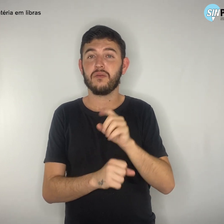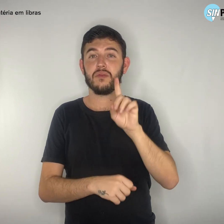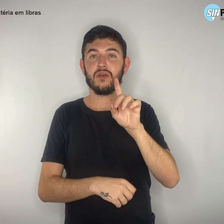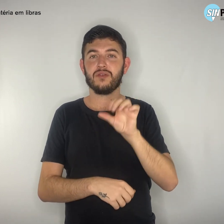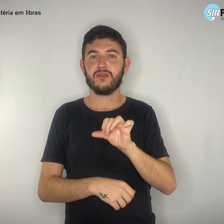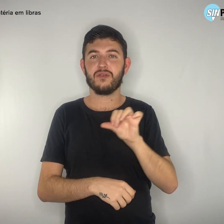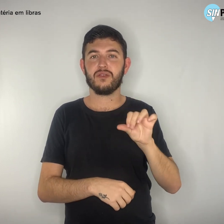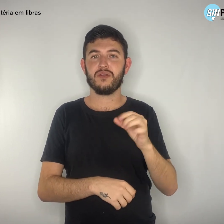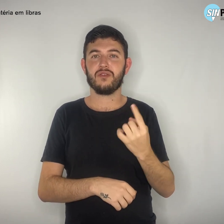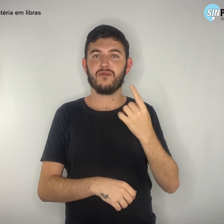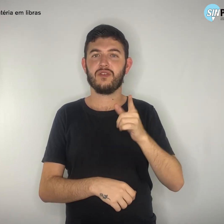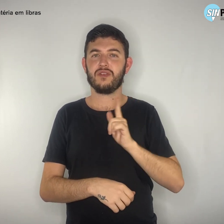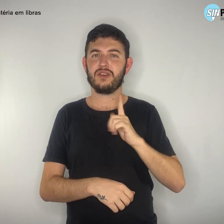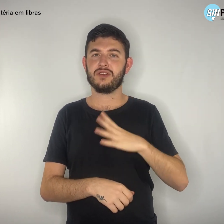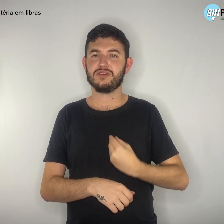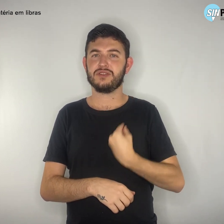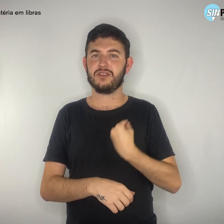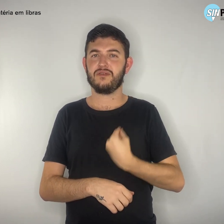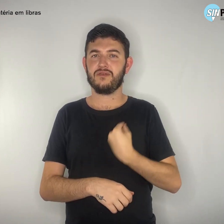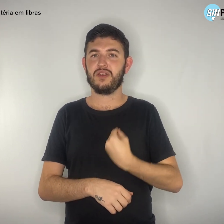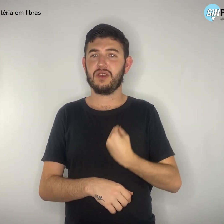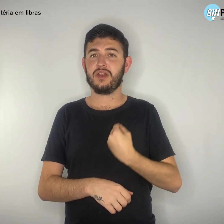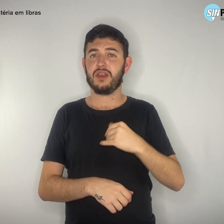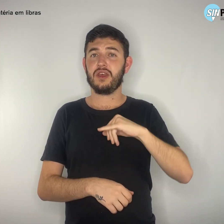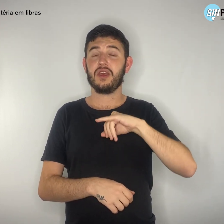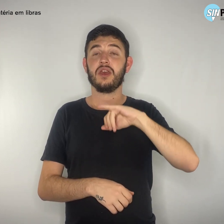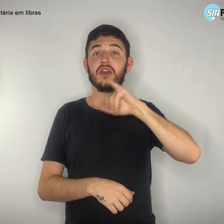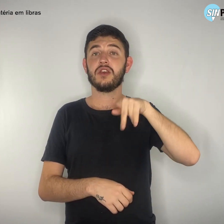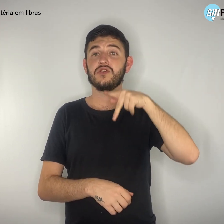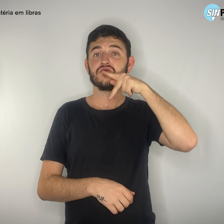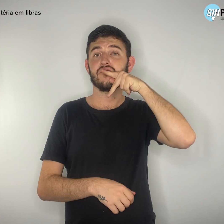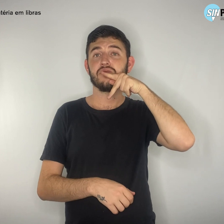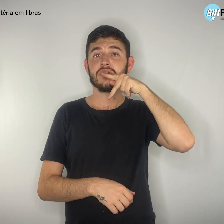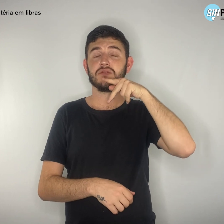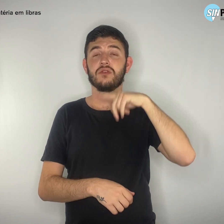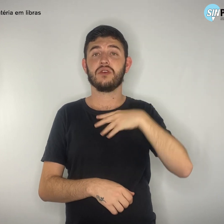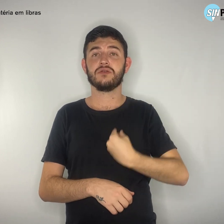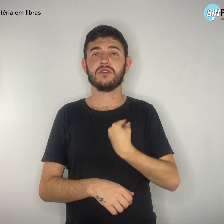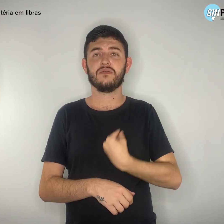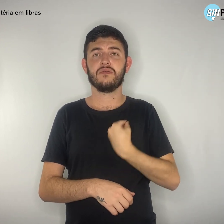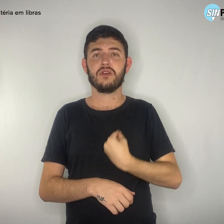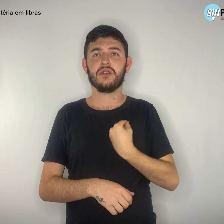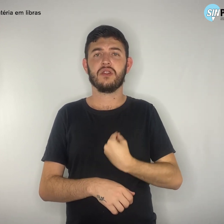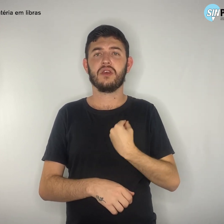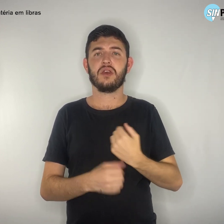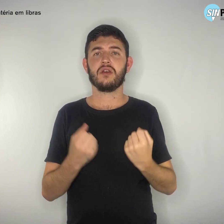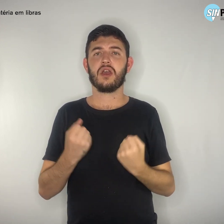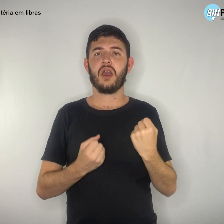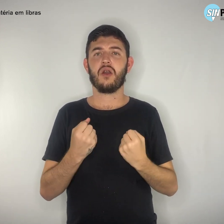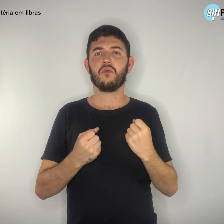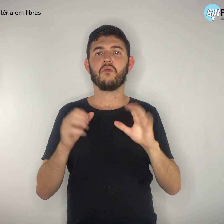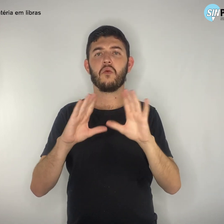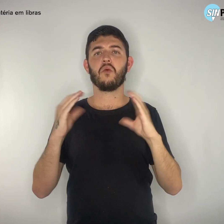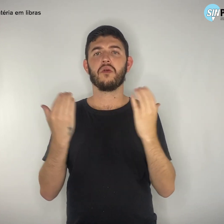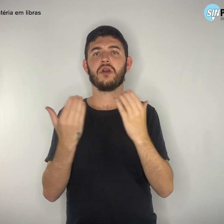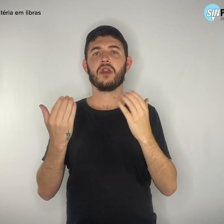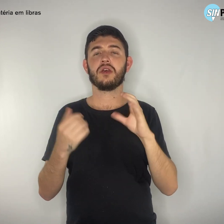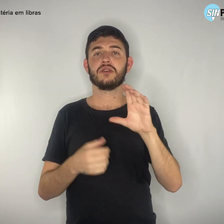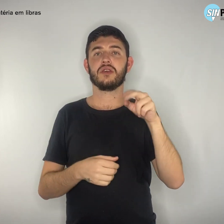Eu estava em João Pessoa e fui de carro para o congresso da CNTE em Olinda, em